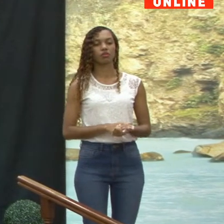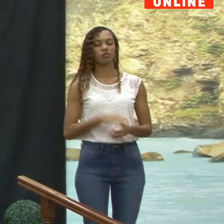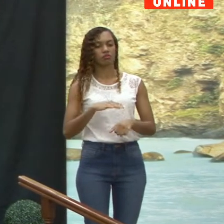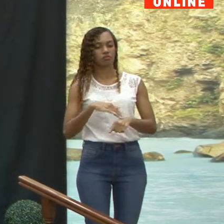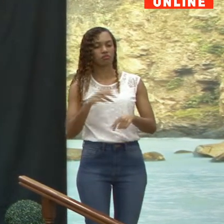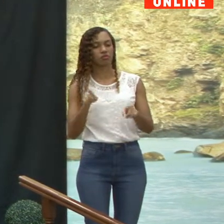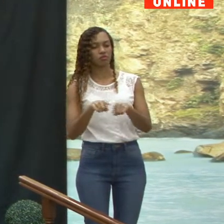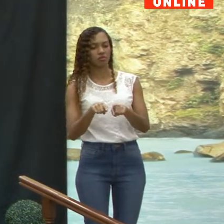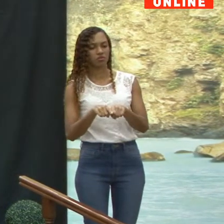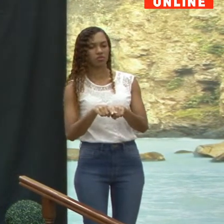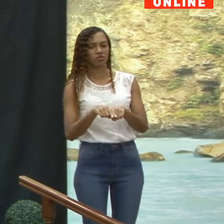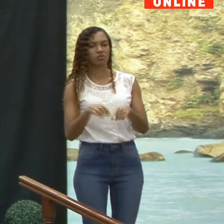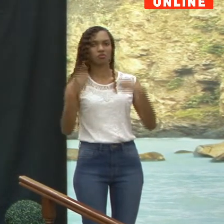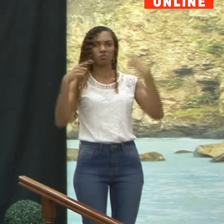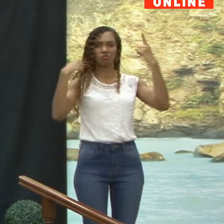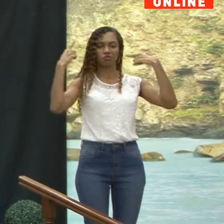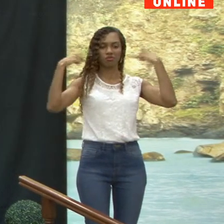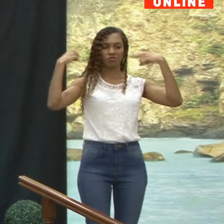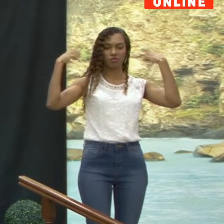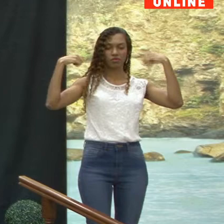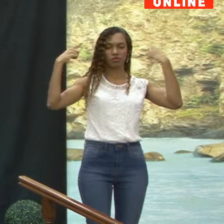que enlouqueceram.